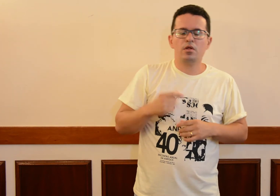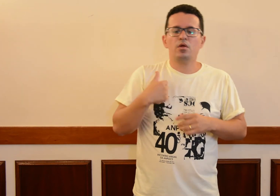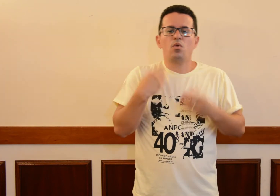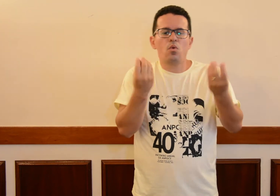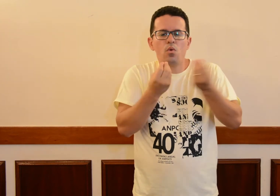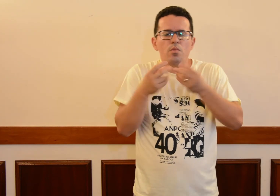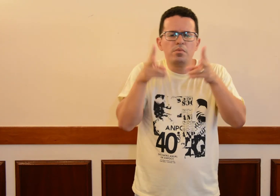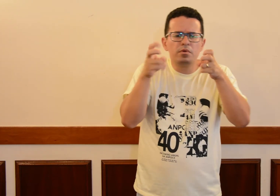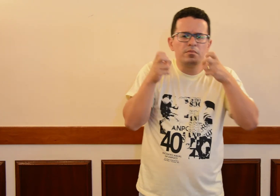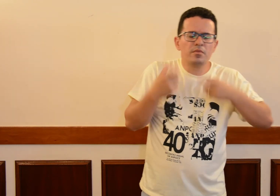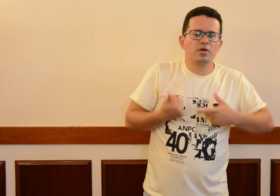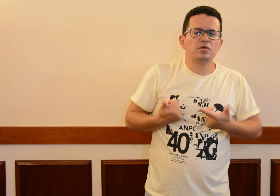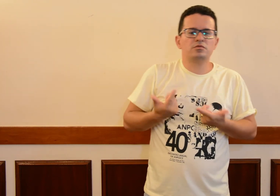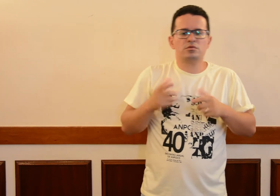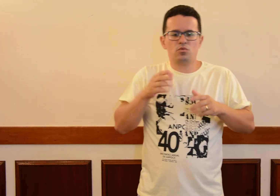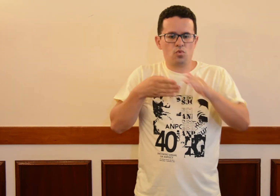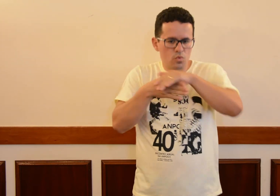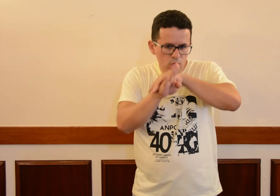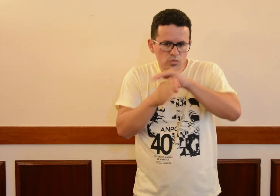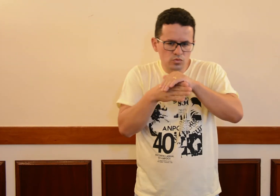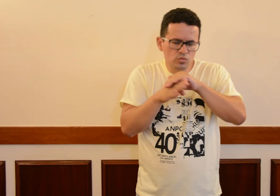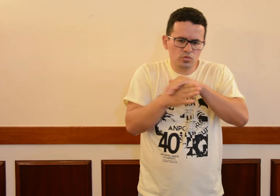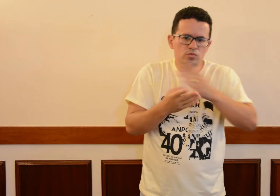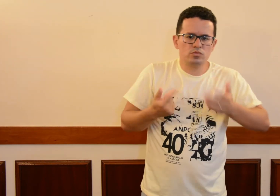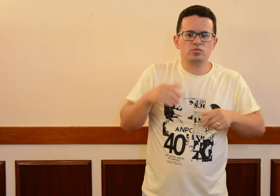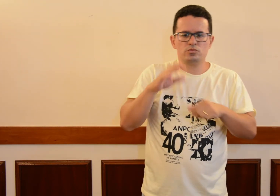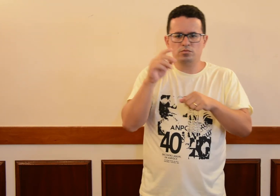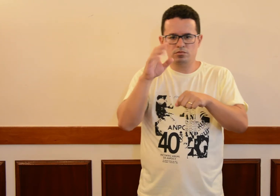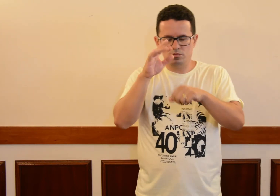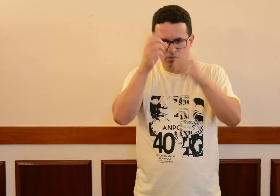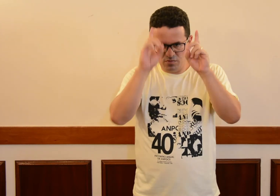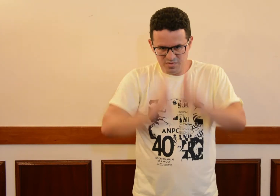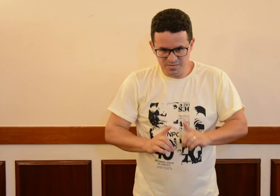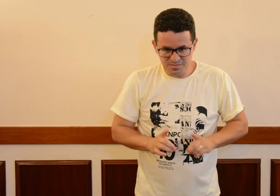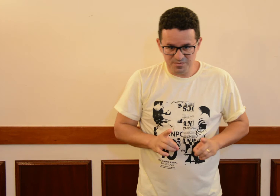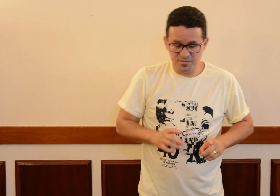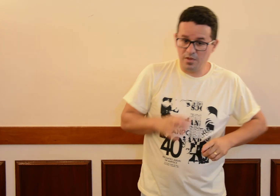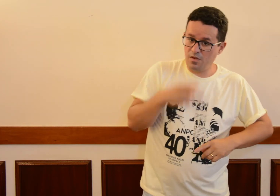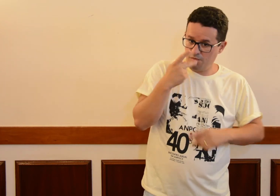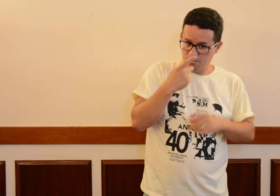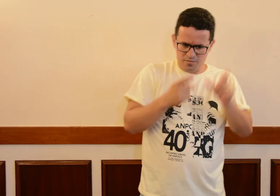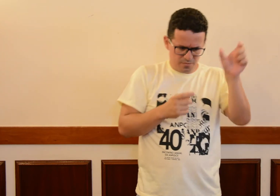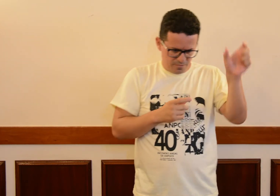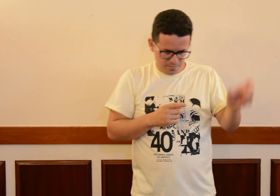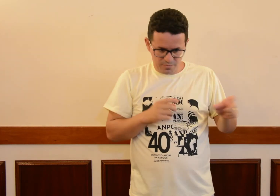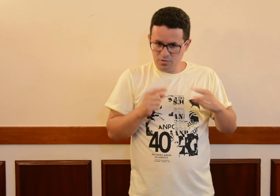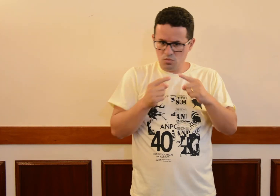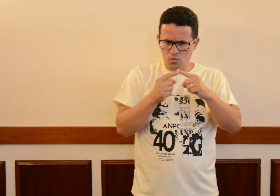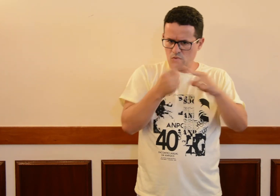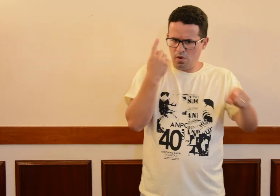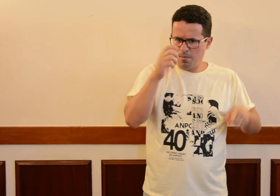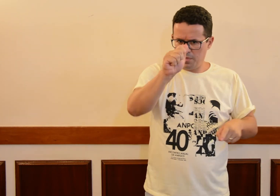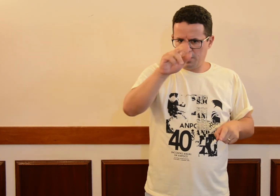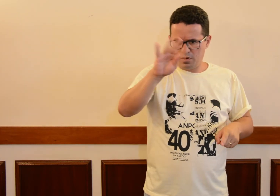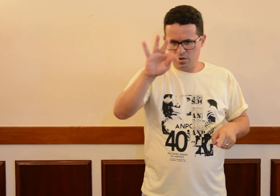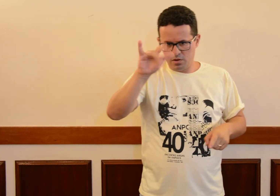deficiências. Dizer que Tomás não habita a categoria autismo, no entanto, não deslegitima o saber especialista, mas